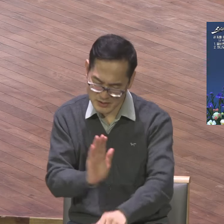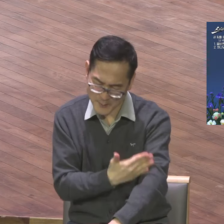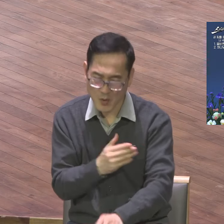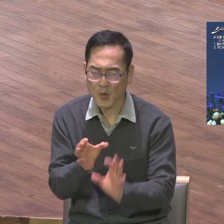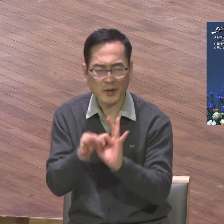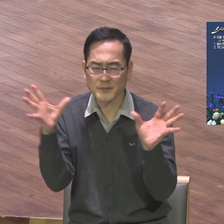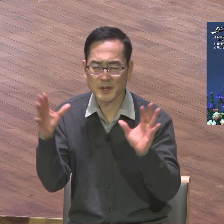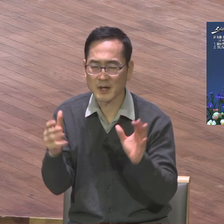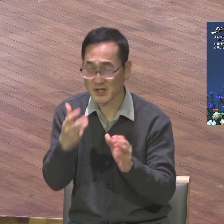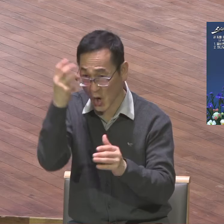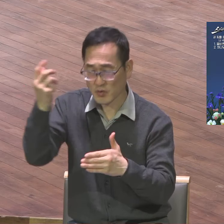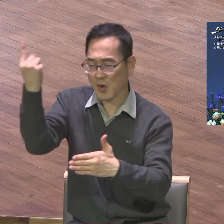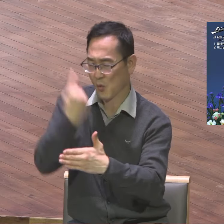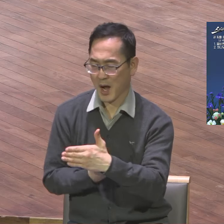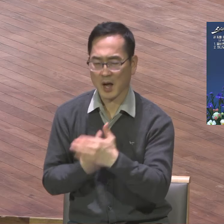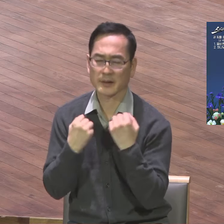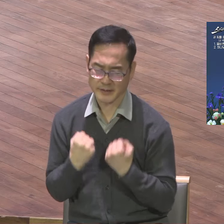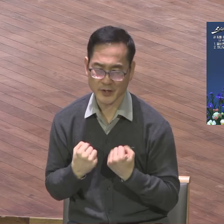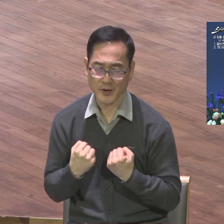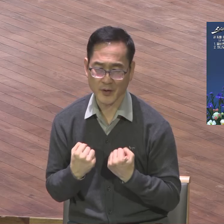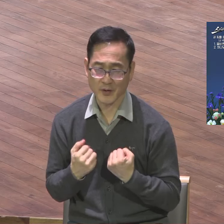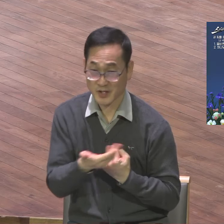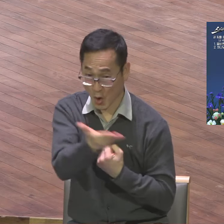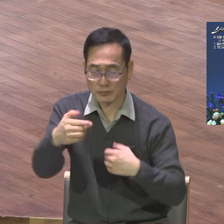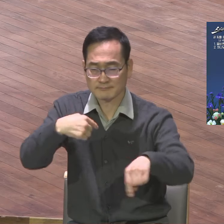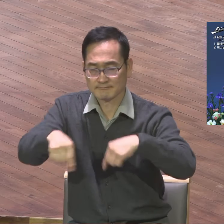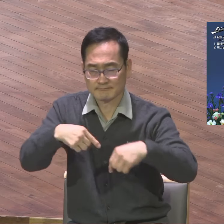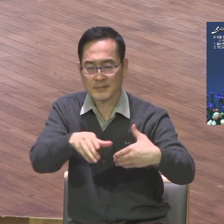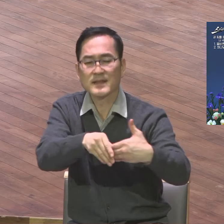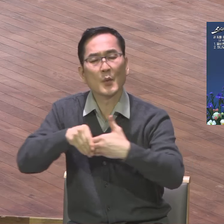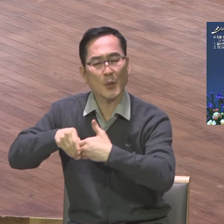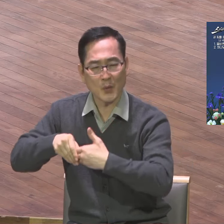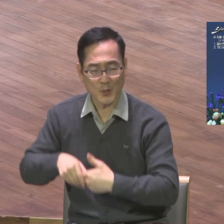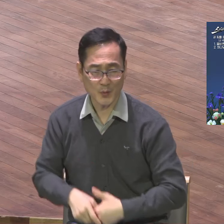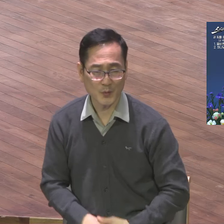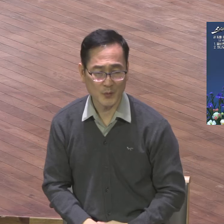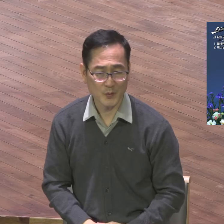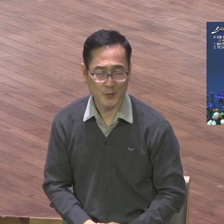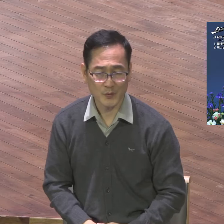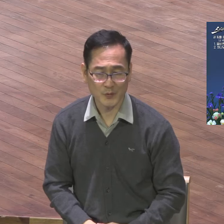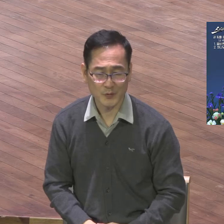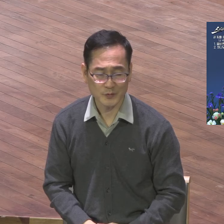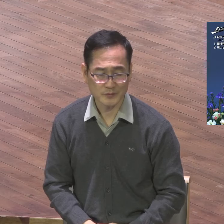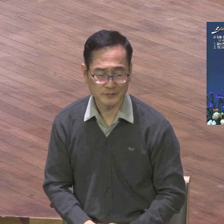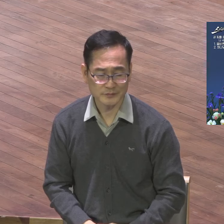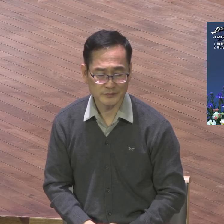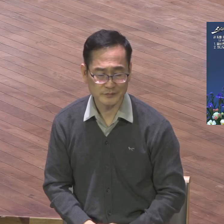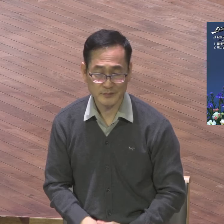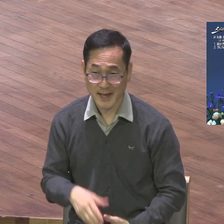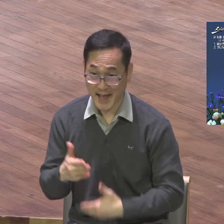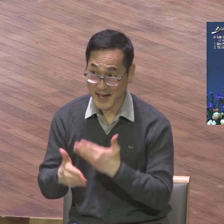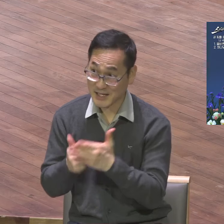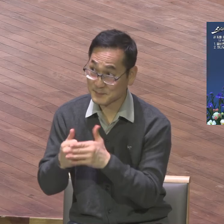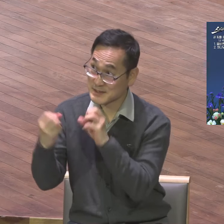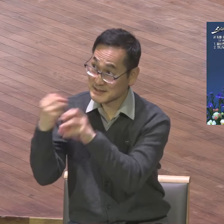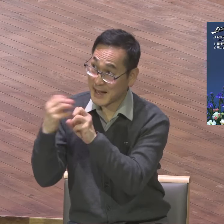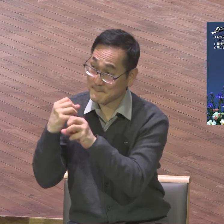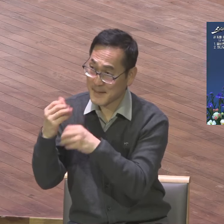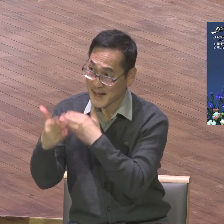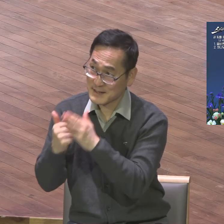말이에요. 그리고 여러분 삶을 인도하고 계신다니까요. 하나님의 뜻 가운데로 응답받도록 인도하고